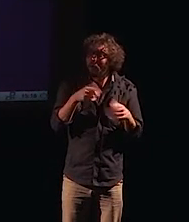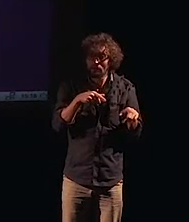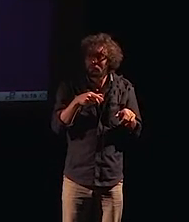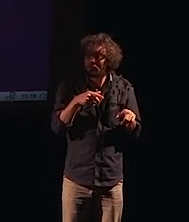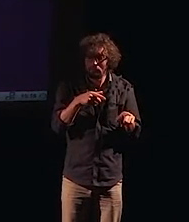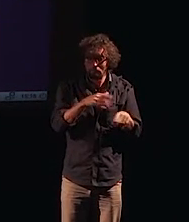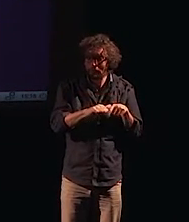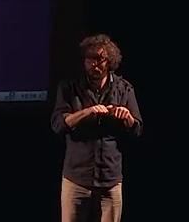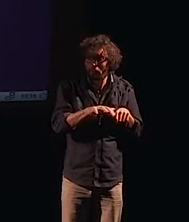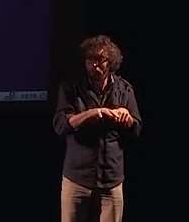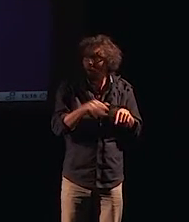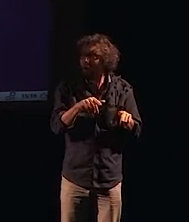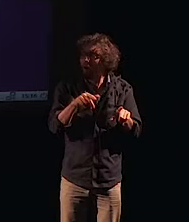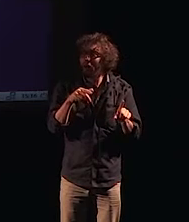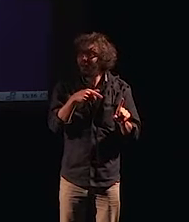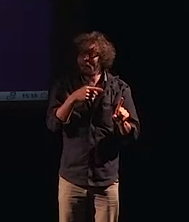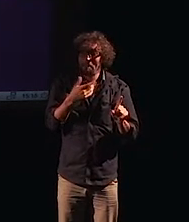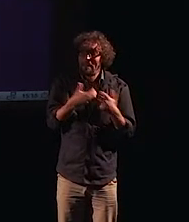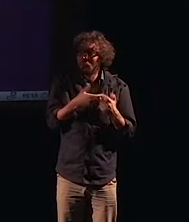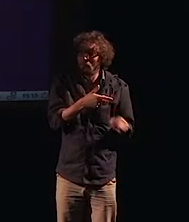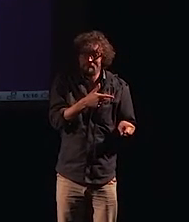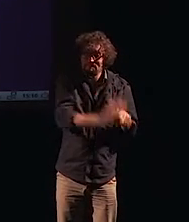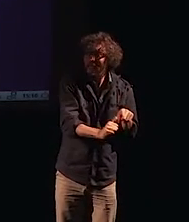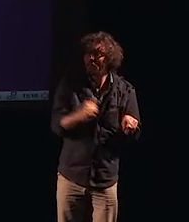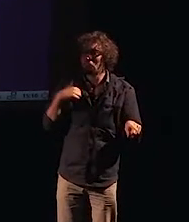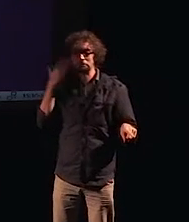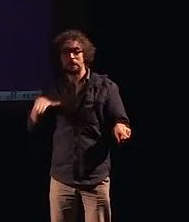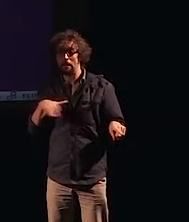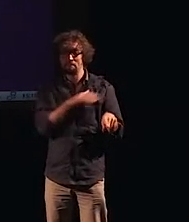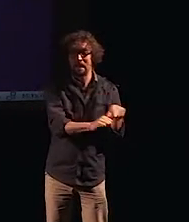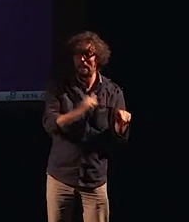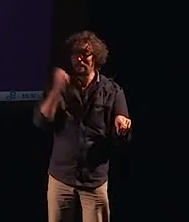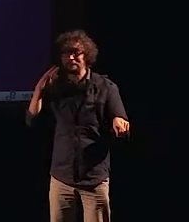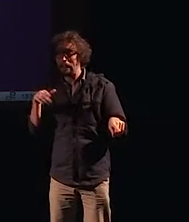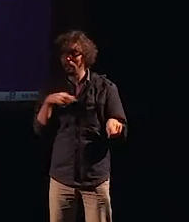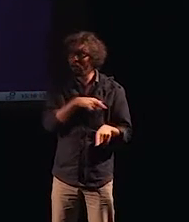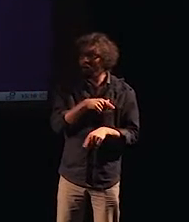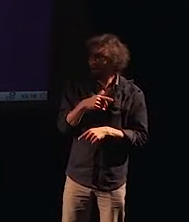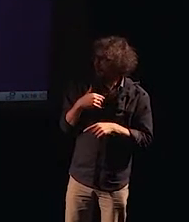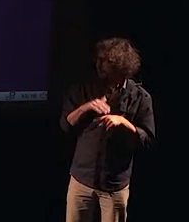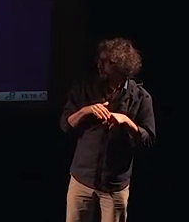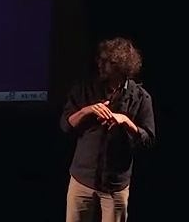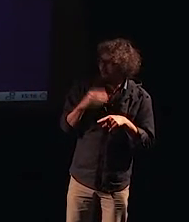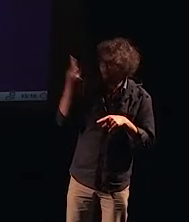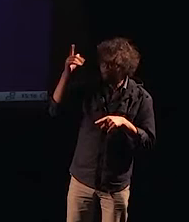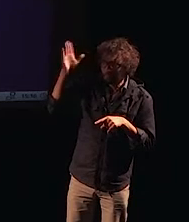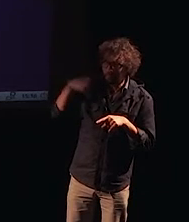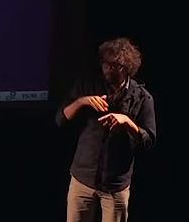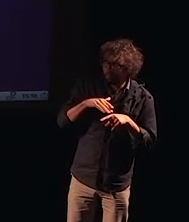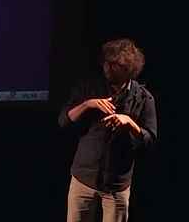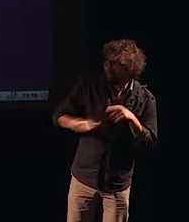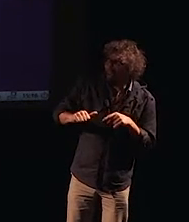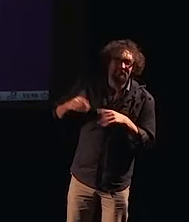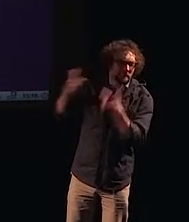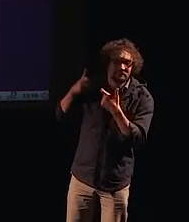qui va permettre d'avoir du pouvoir sur cette personne-là. Donc, je vous le reformule en R. Snowden. Qui a acheté